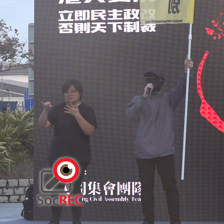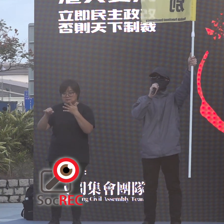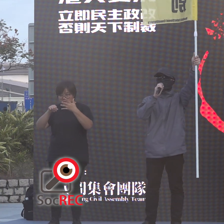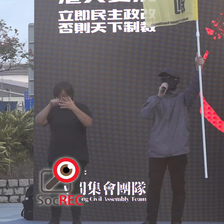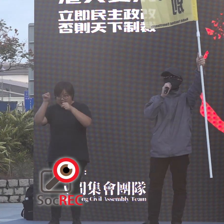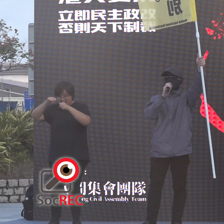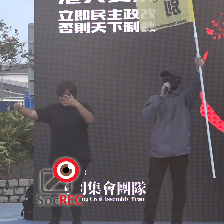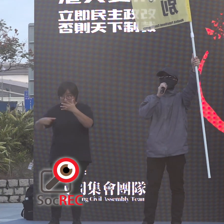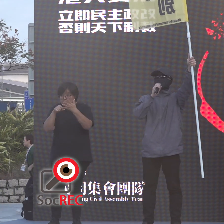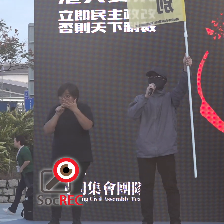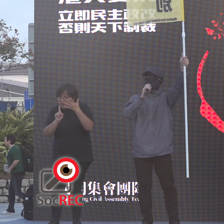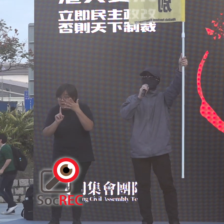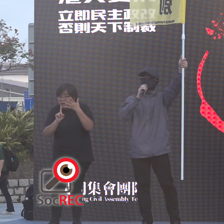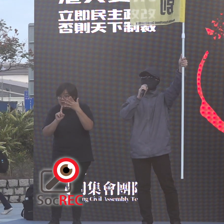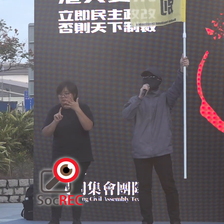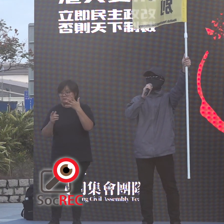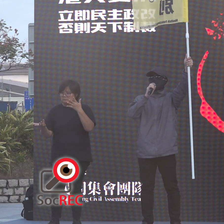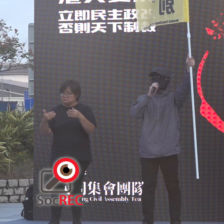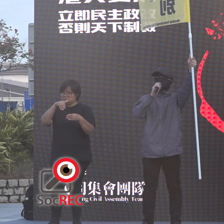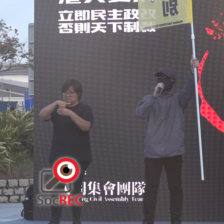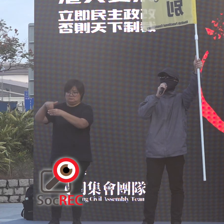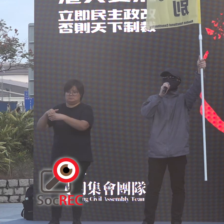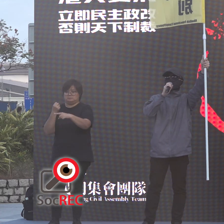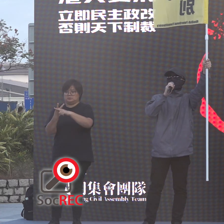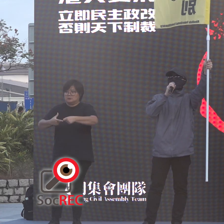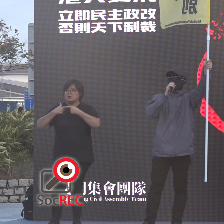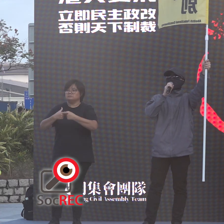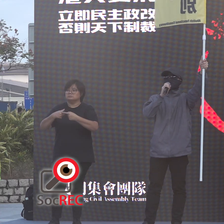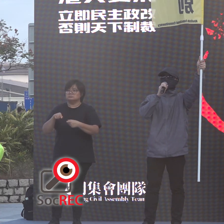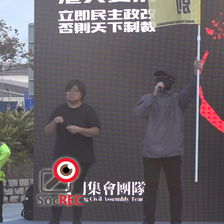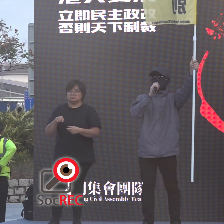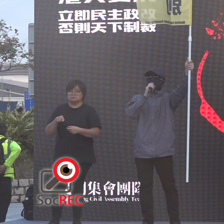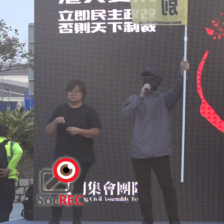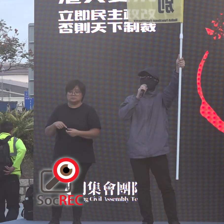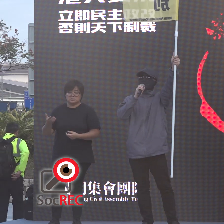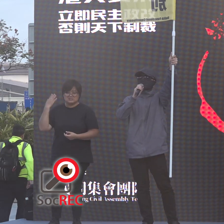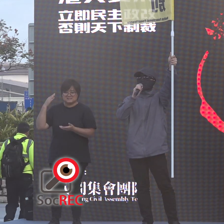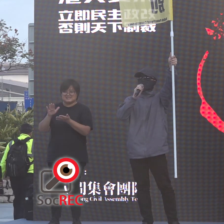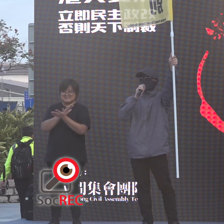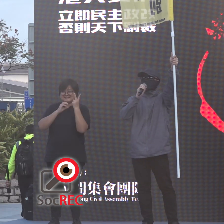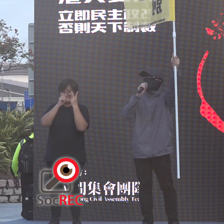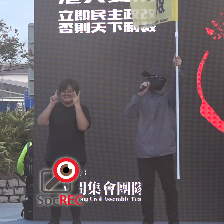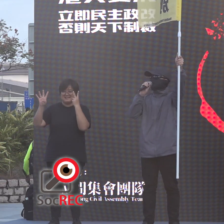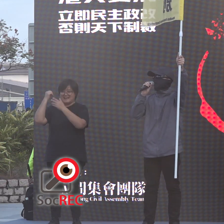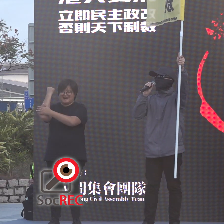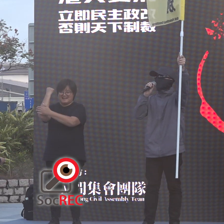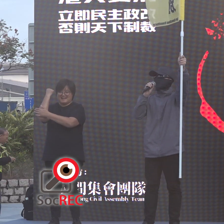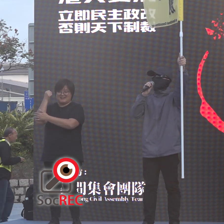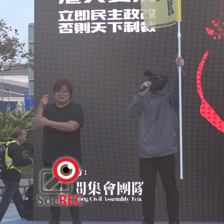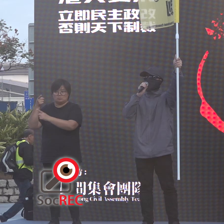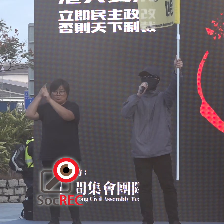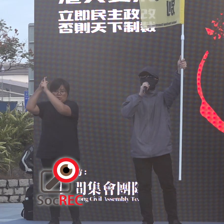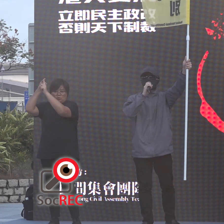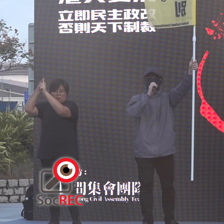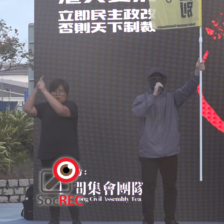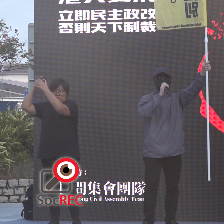行雙普選。我們由2014年到現在我們追求的都是一樣，我們都沒有變過，是不是